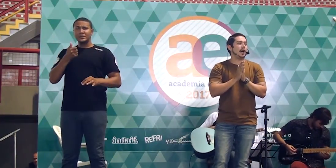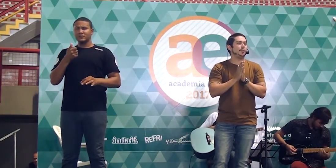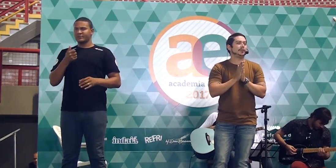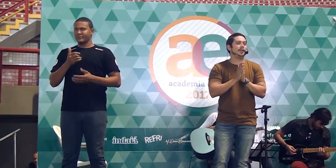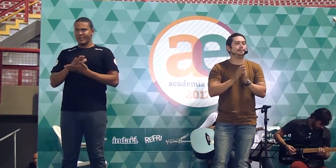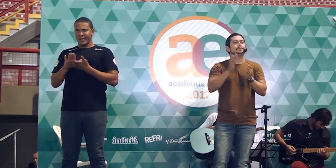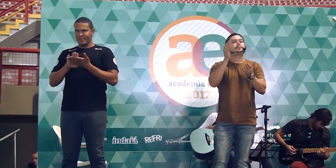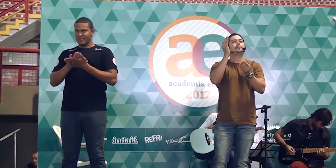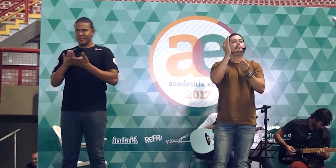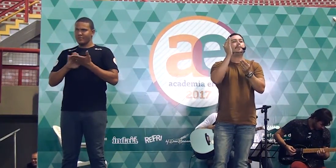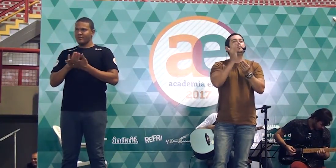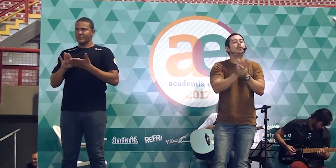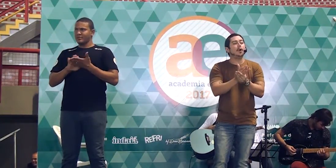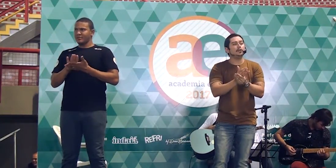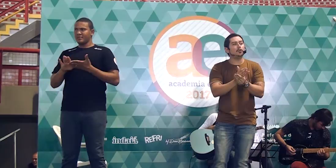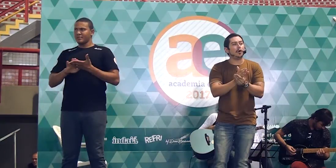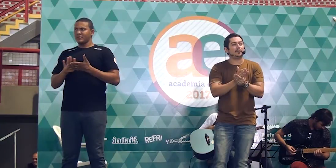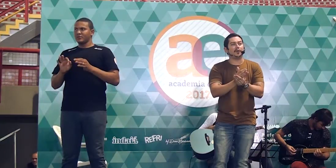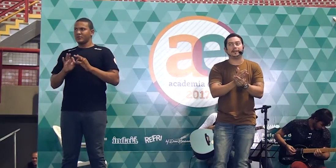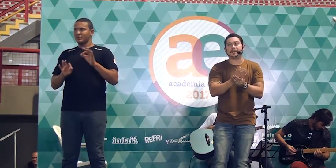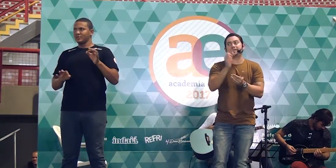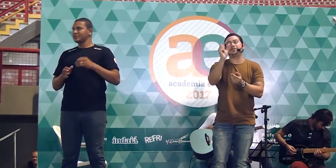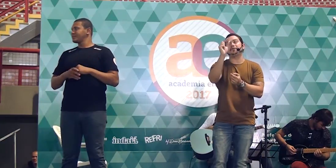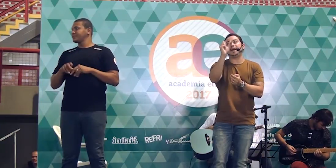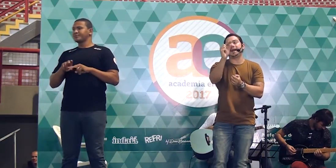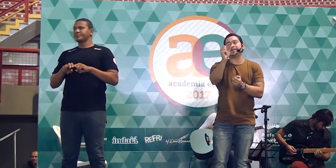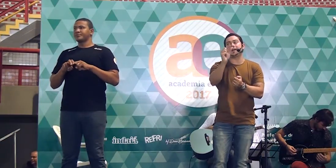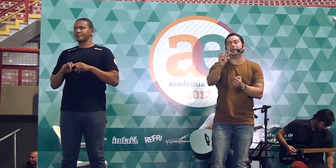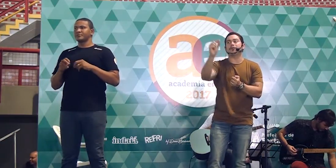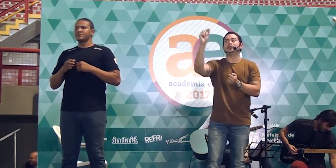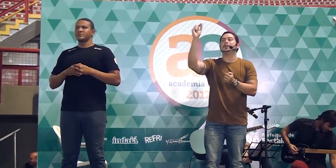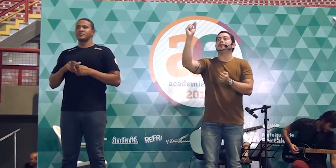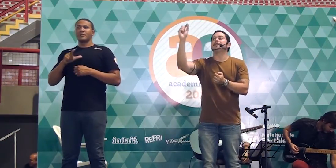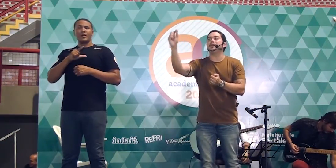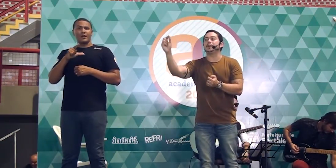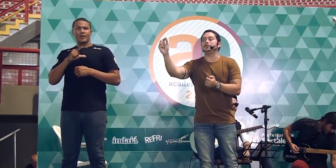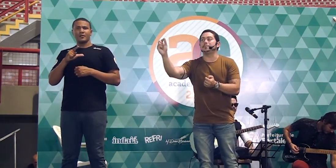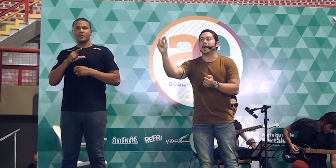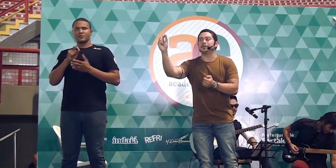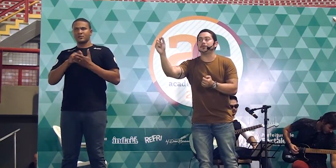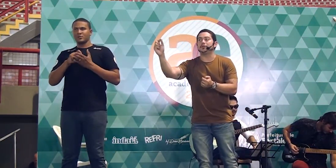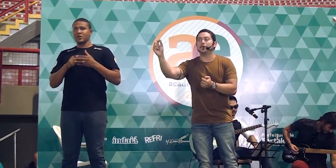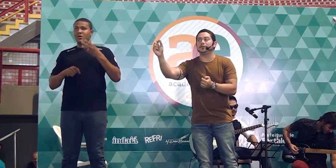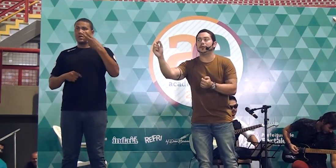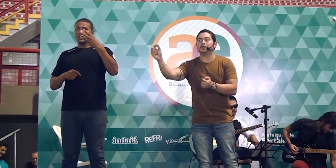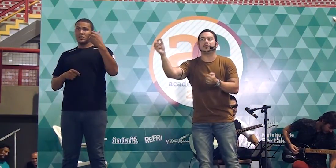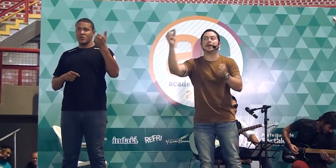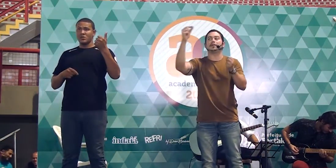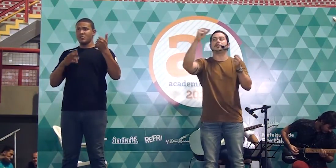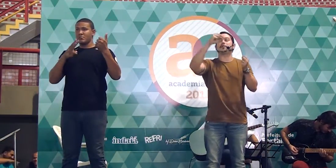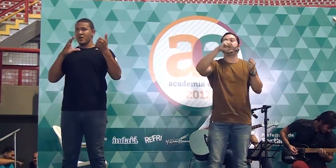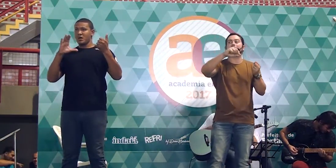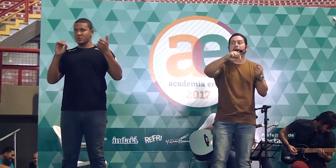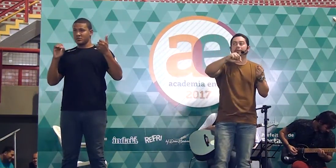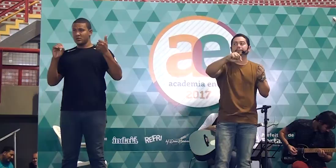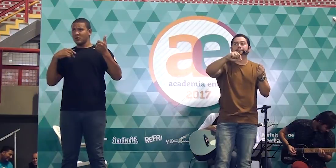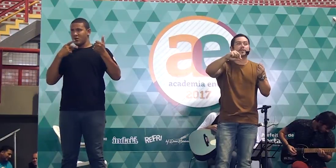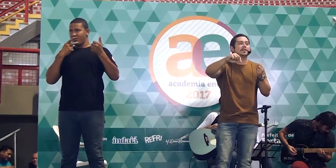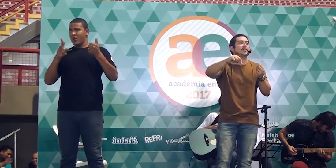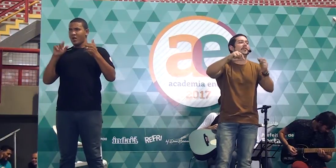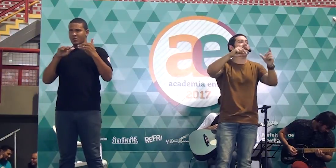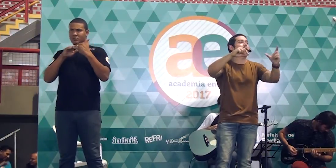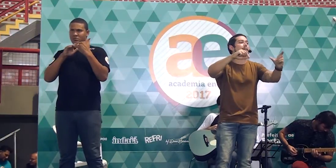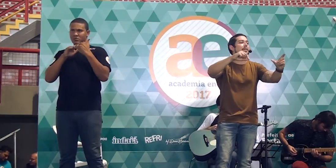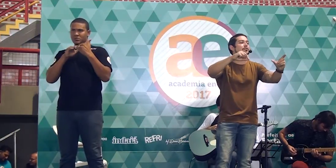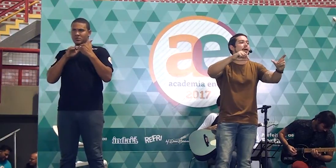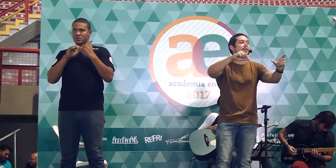próximo ao poder. Quando o golpe foi dado, se tiver lá escrito 31 de março de novo, eu estou falando que eu sou favorável.